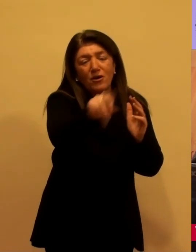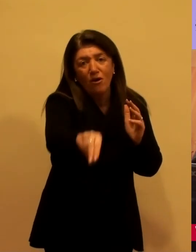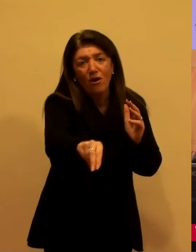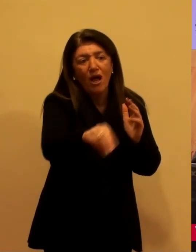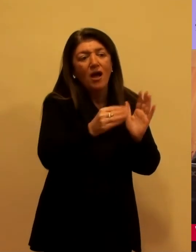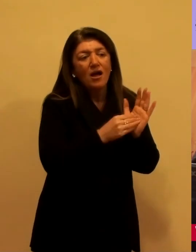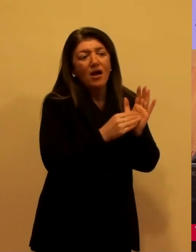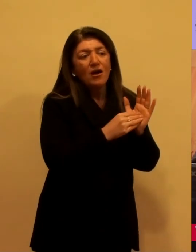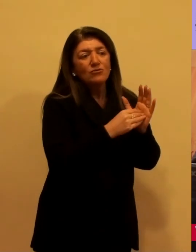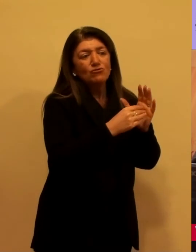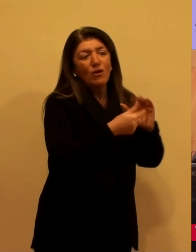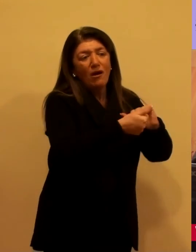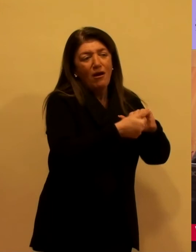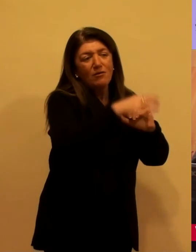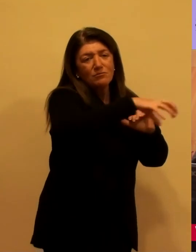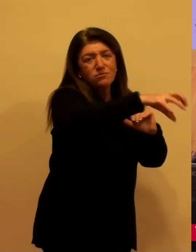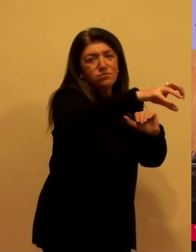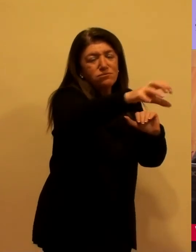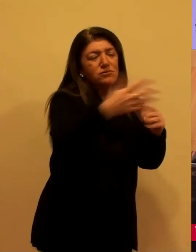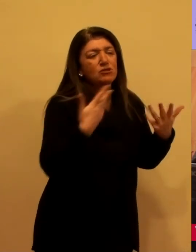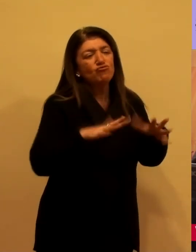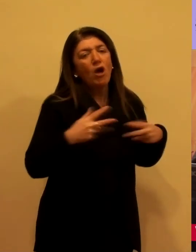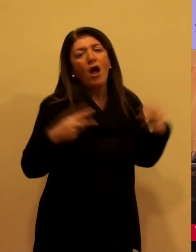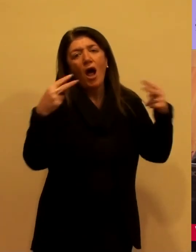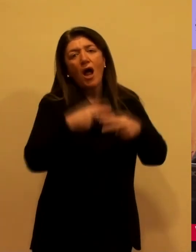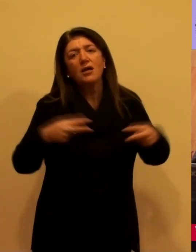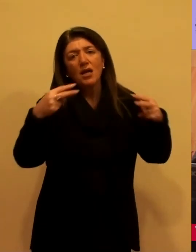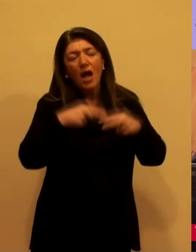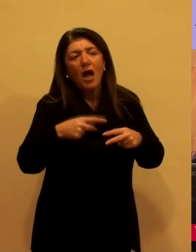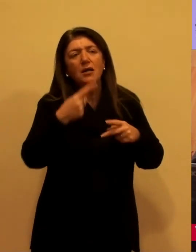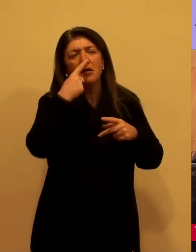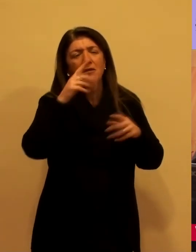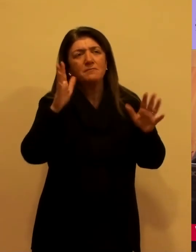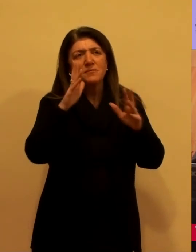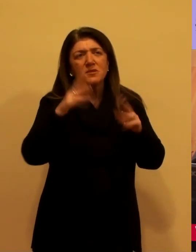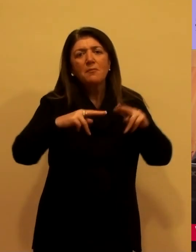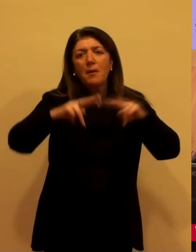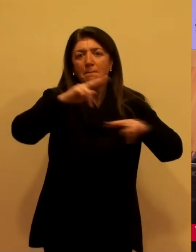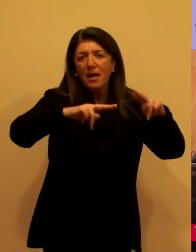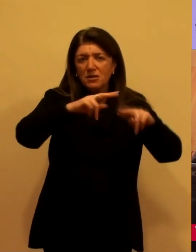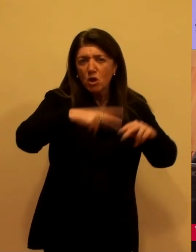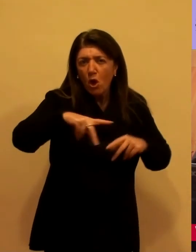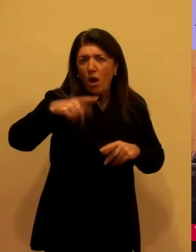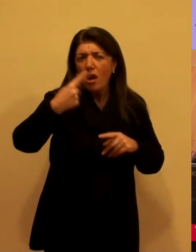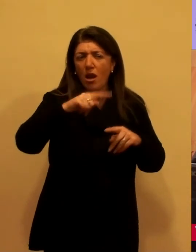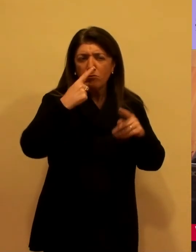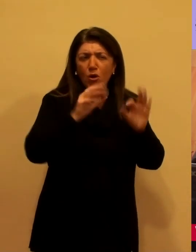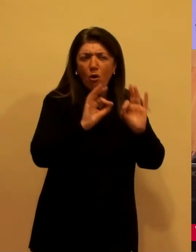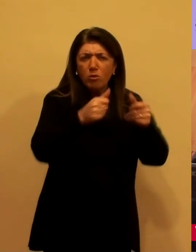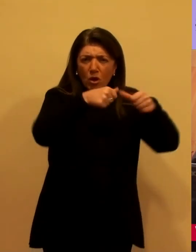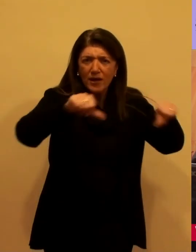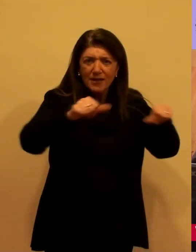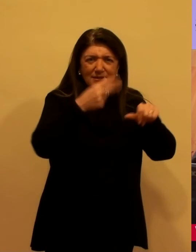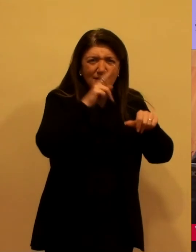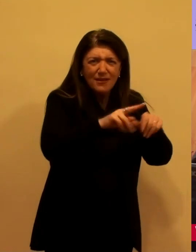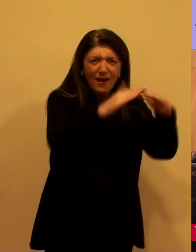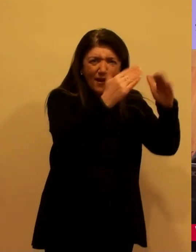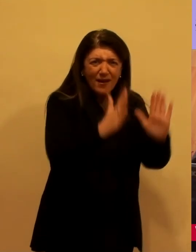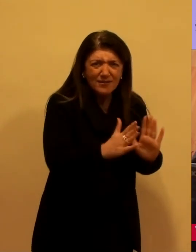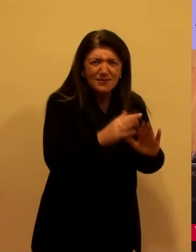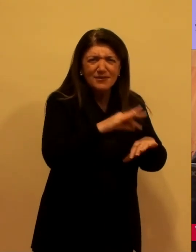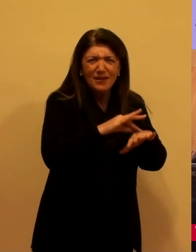cui abbiamo lavorato ormai da anni, ad esempio il PASEL, una RAF, una residenza assistenziale, sì, loro sono